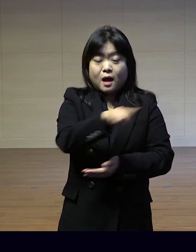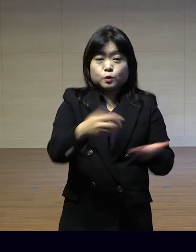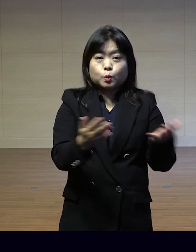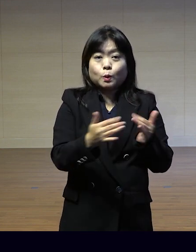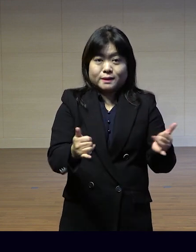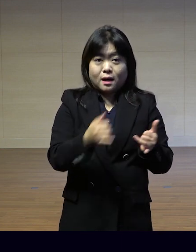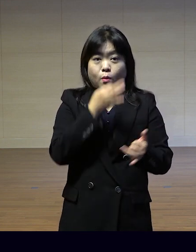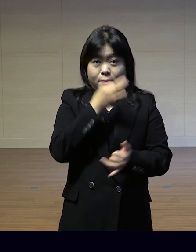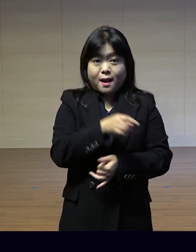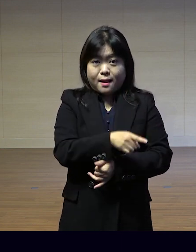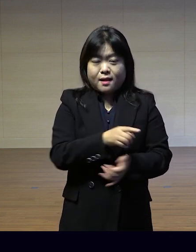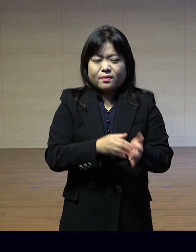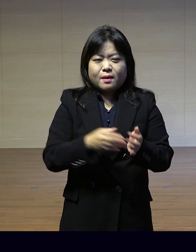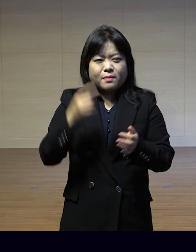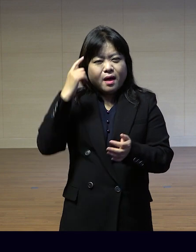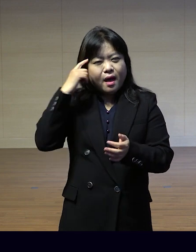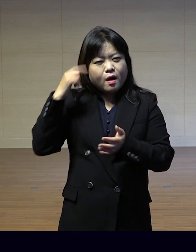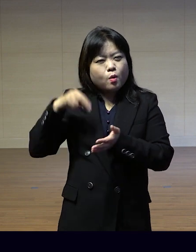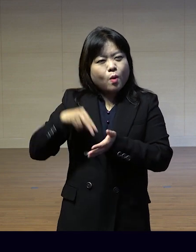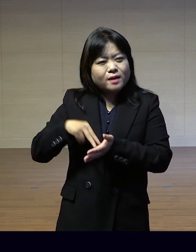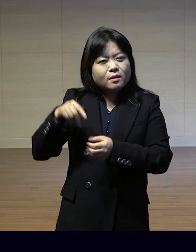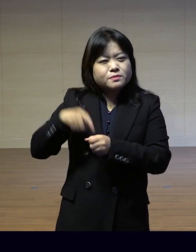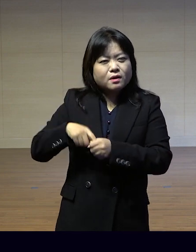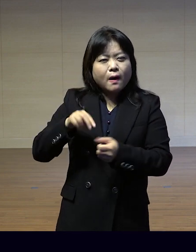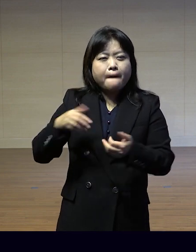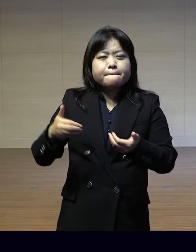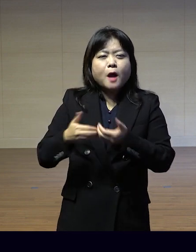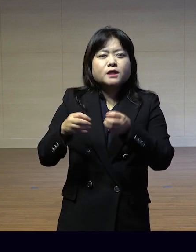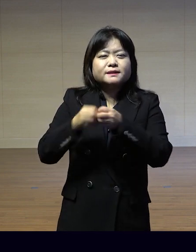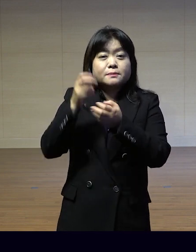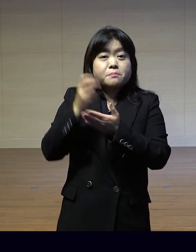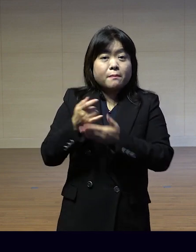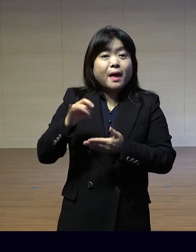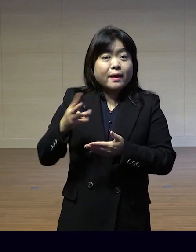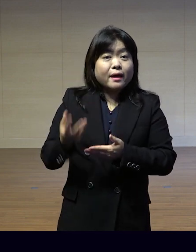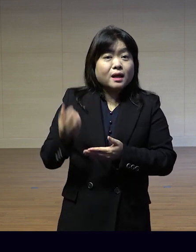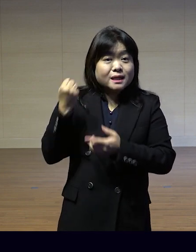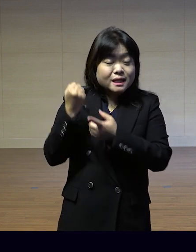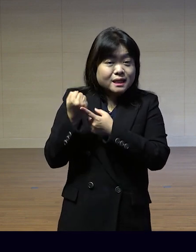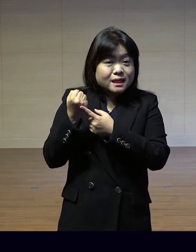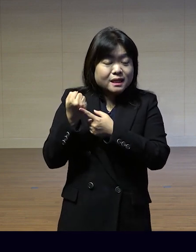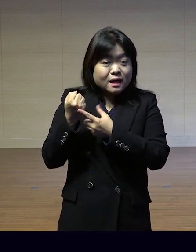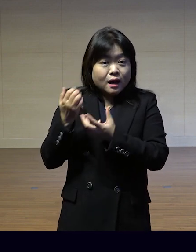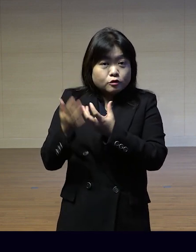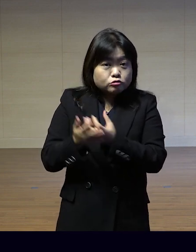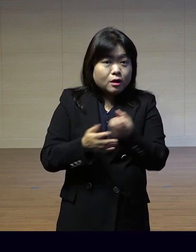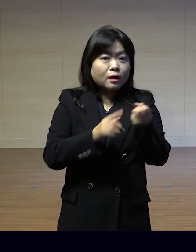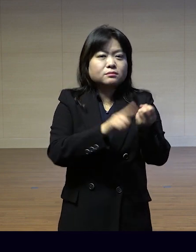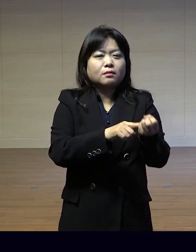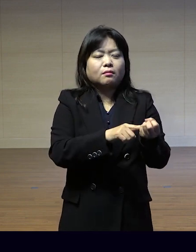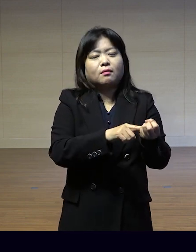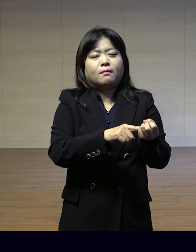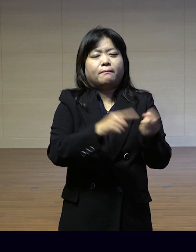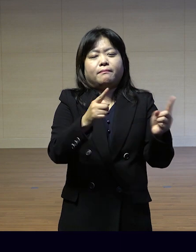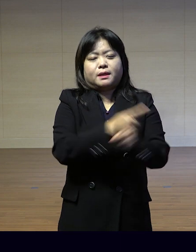그러니까 헤겔의 이런 관념론적 변증법이 어떻게 보면 이제 뒤바뀌는 거죠.